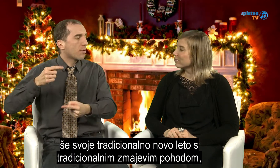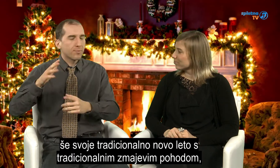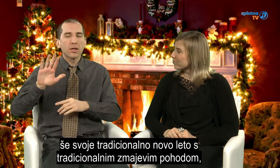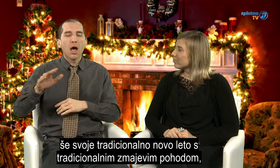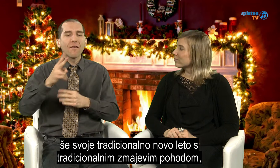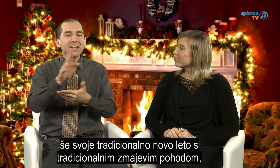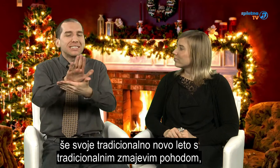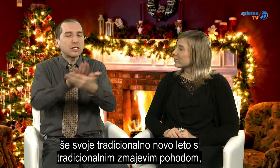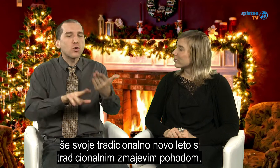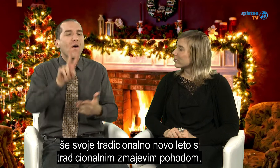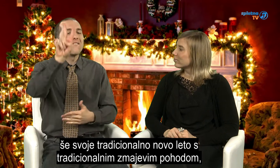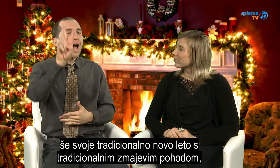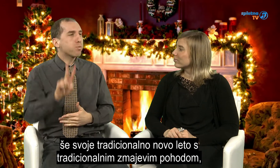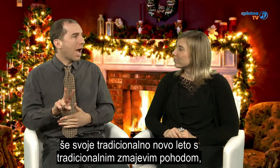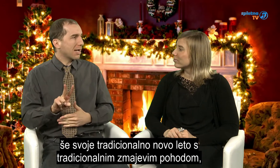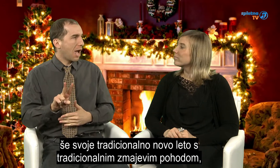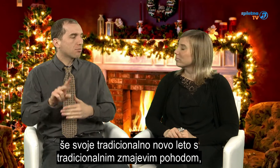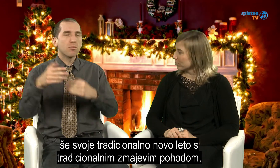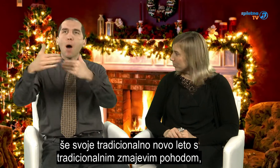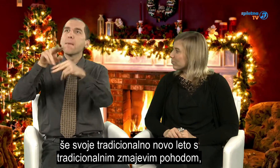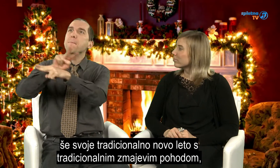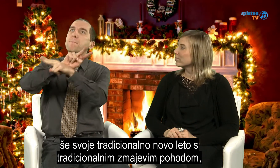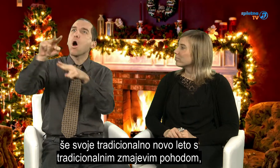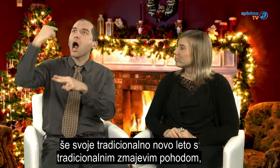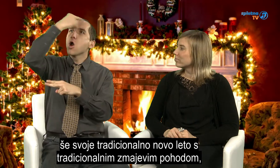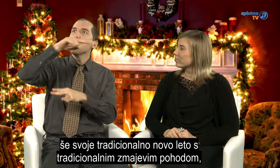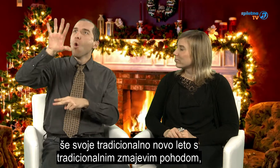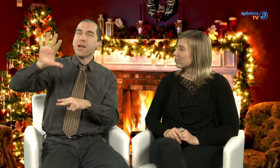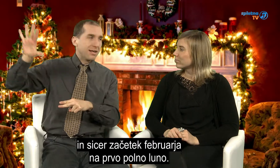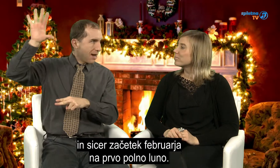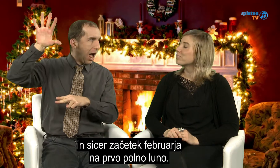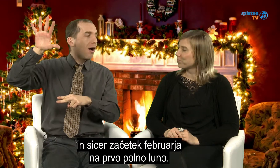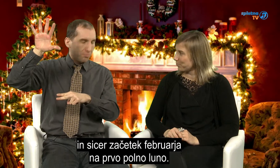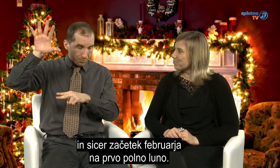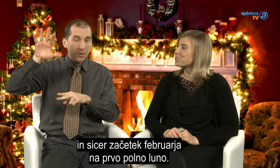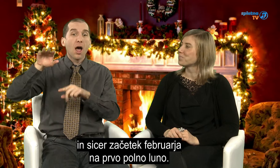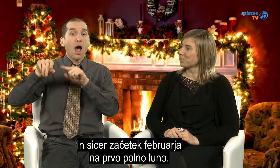zmajevim pohodom, in sicer začetek februarja na prvo polno luno.